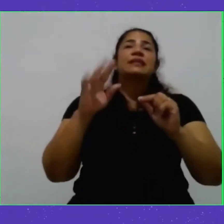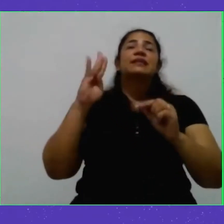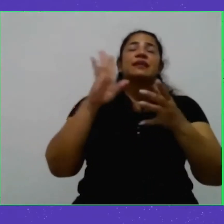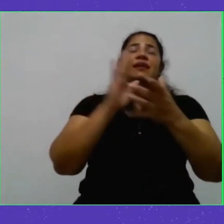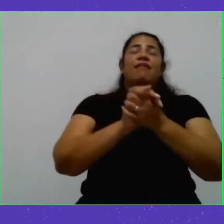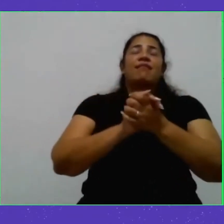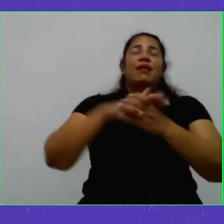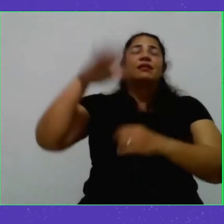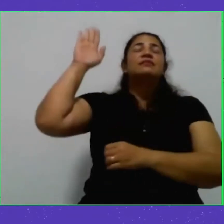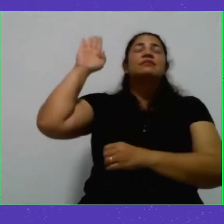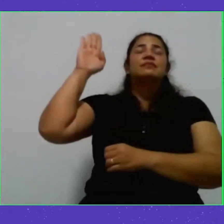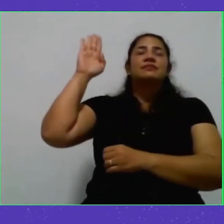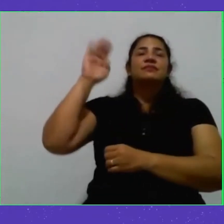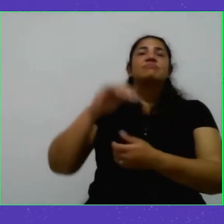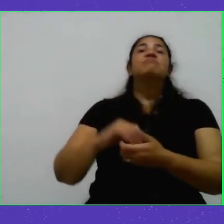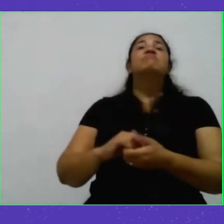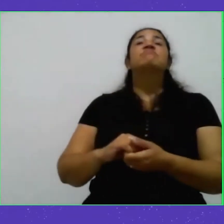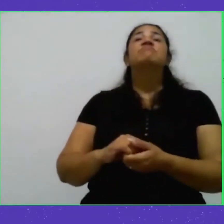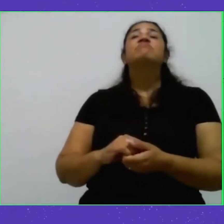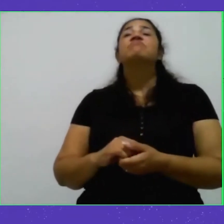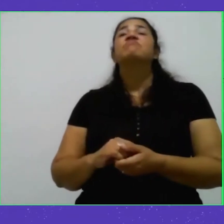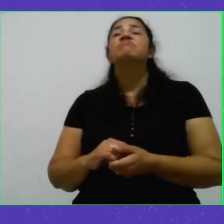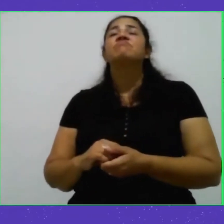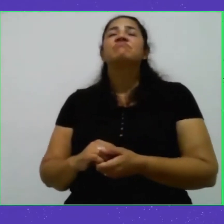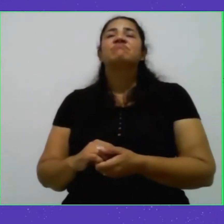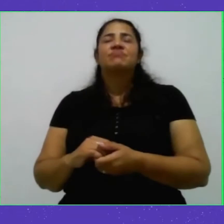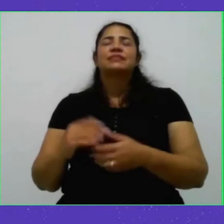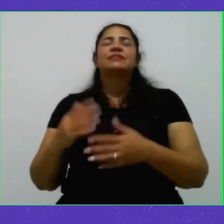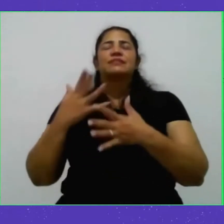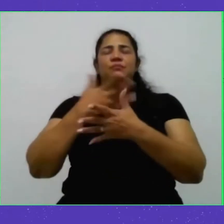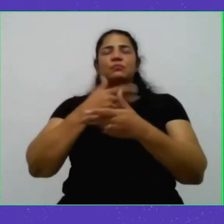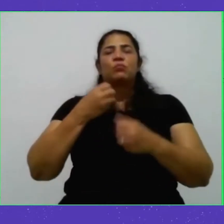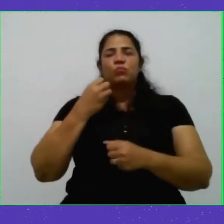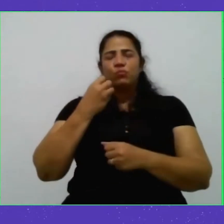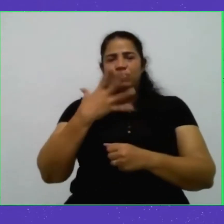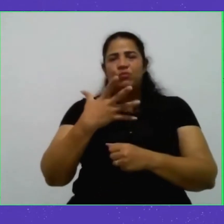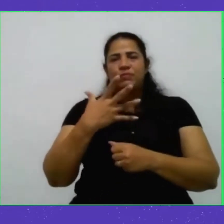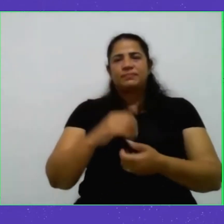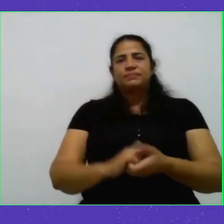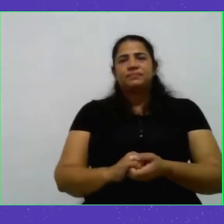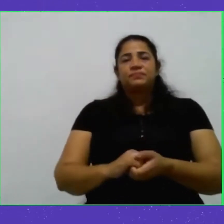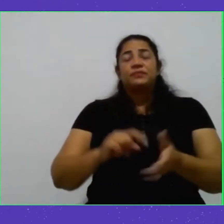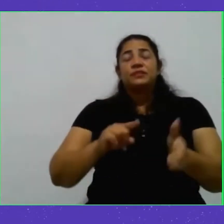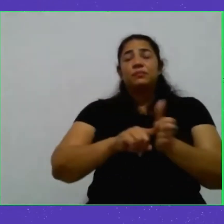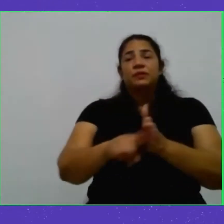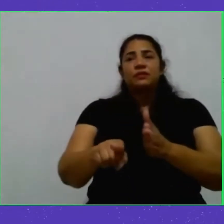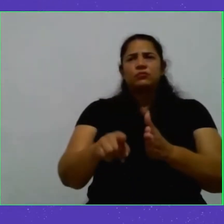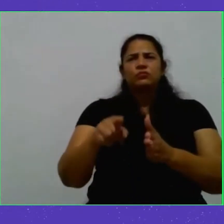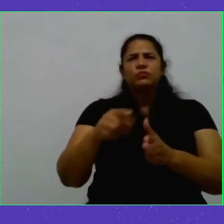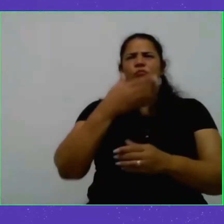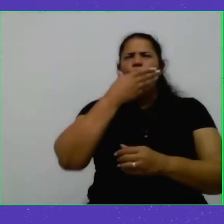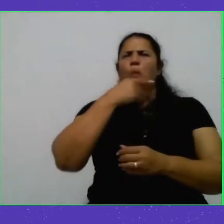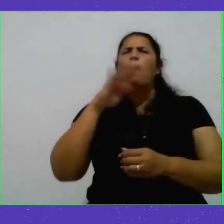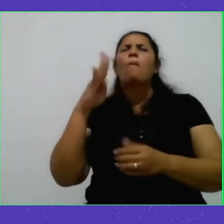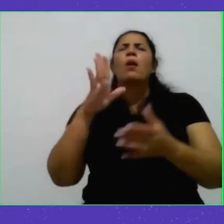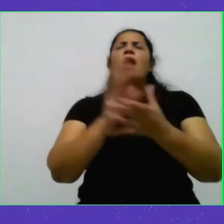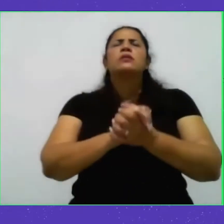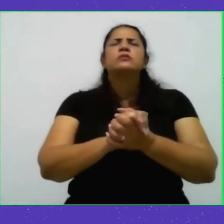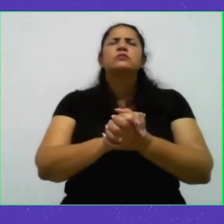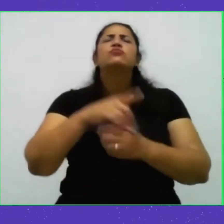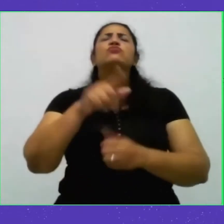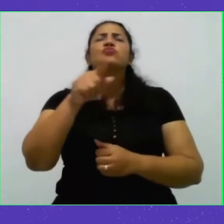hein? Maravilha. Marido, vocês estão cuidando bem das esposas? Vamos fazer um pouquinho de encontro de casais aqui?